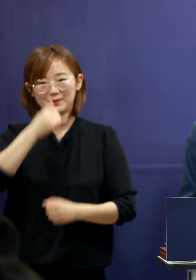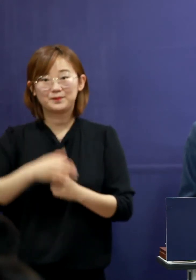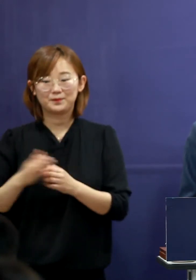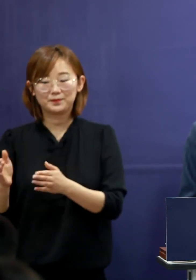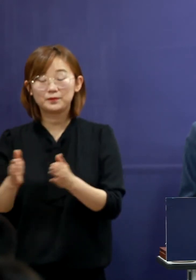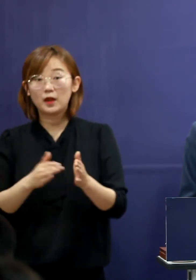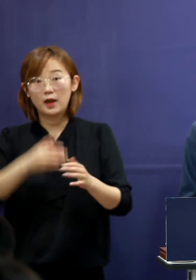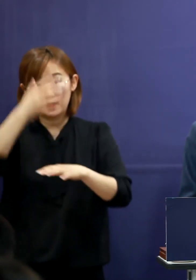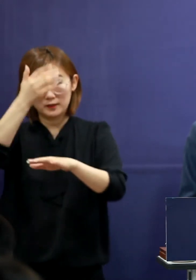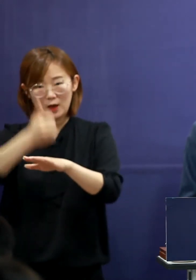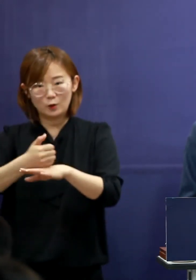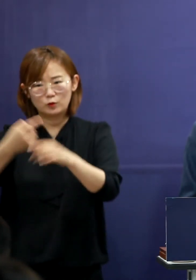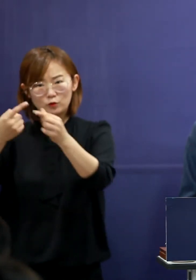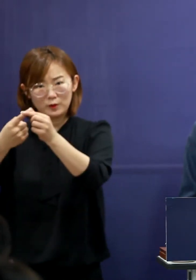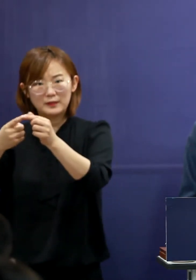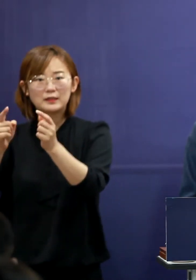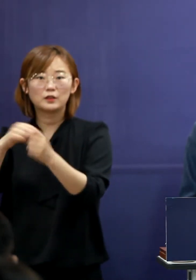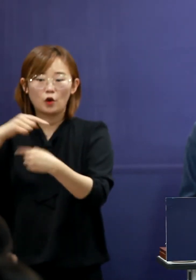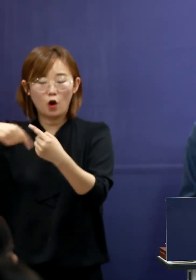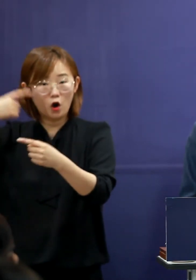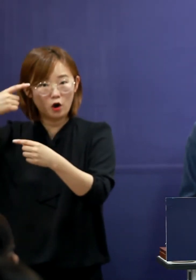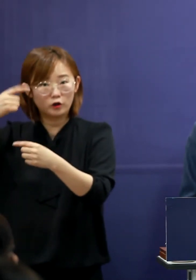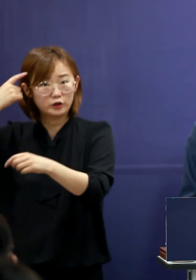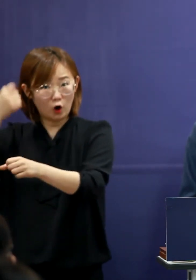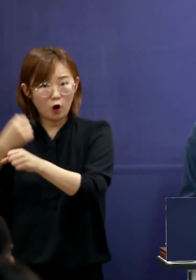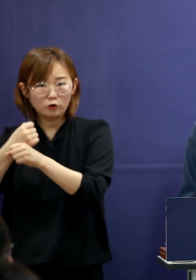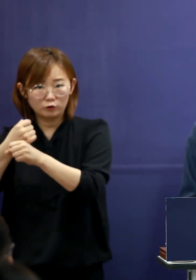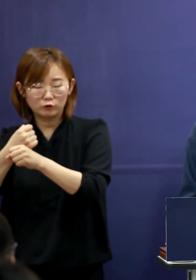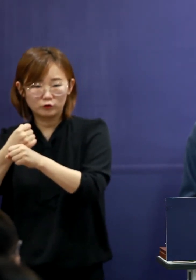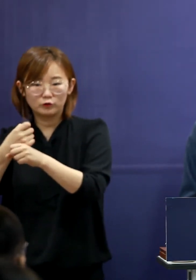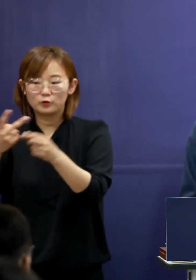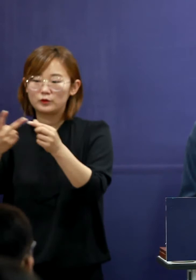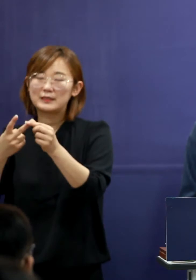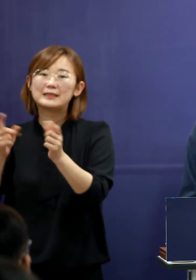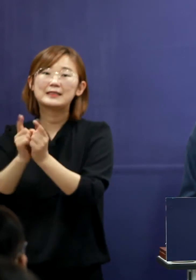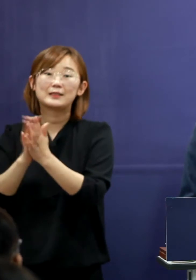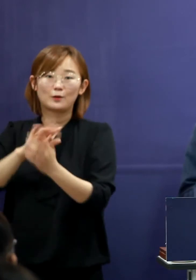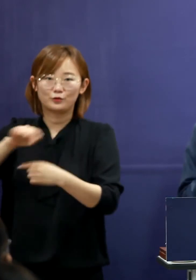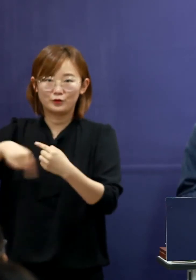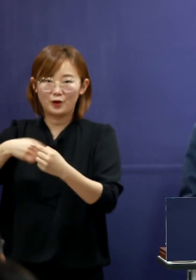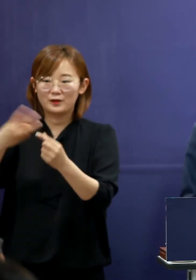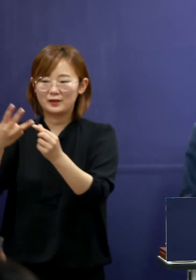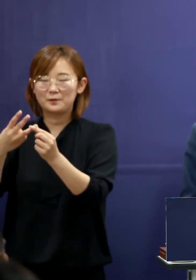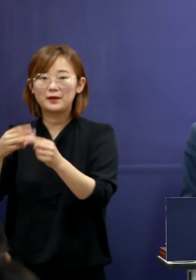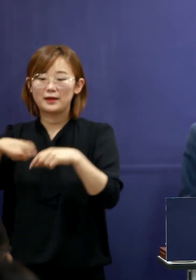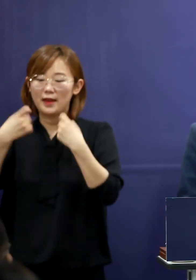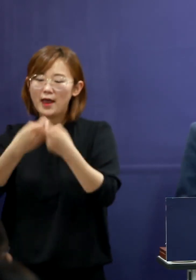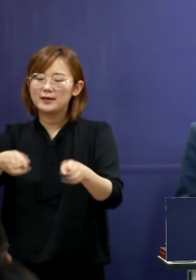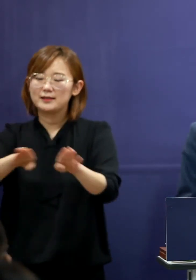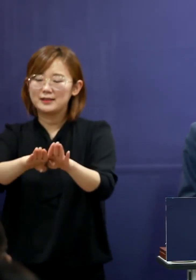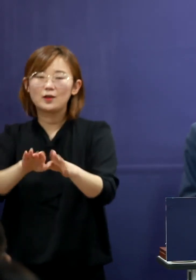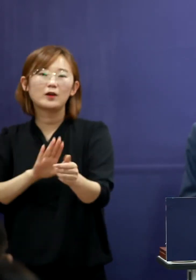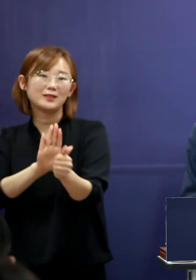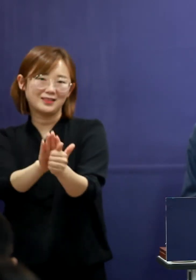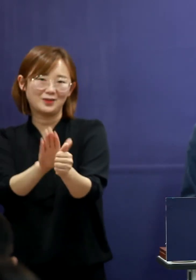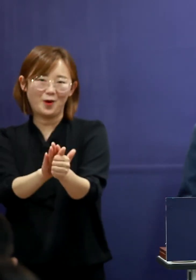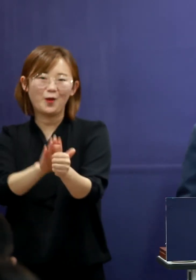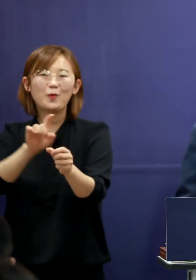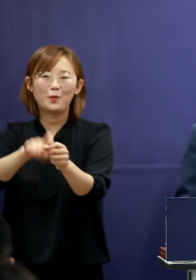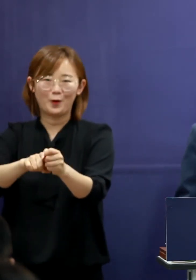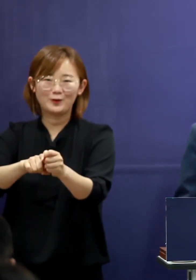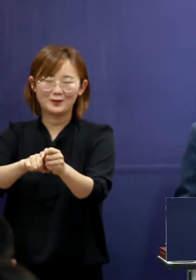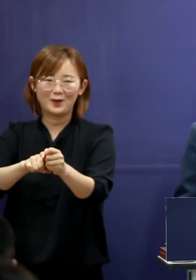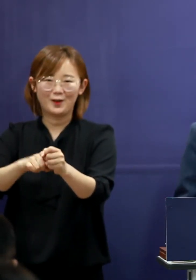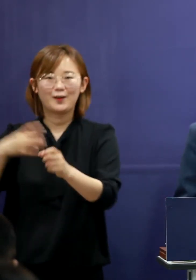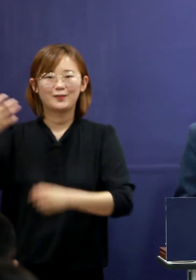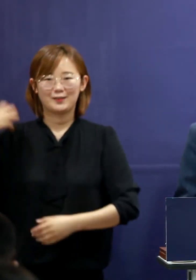시설 운영, 세 번째는 민간 서비스 시설을 지원하는 이 세 가지 기능을 한다 이렇게 이해를 하시면